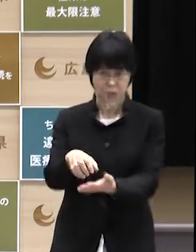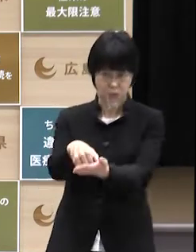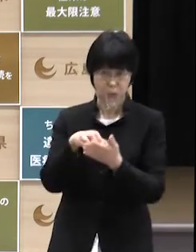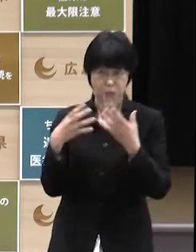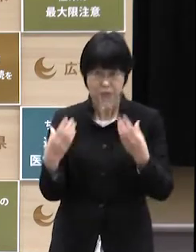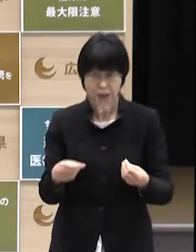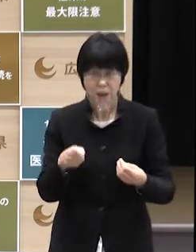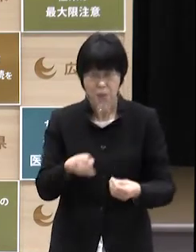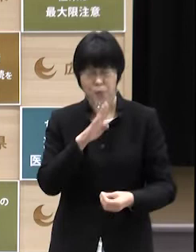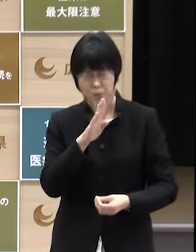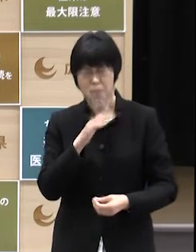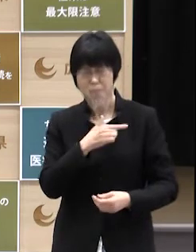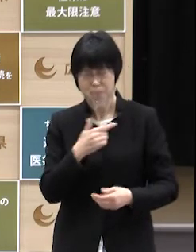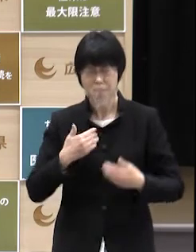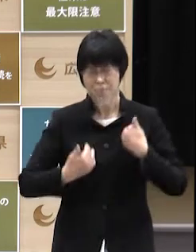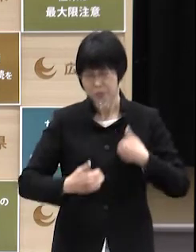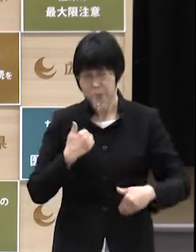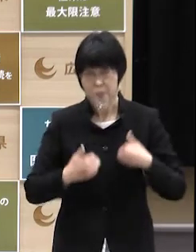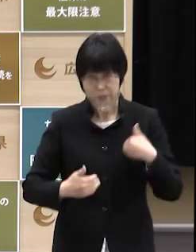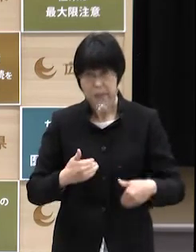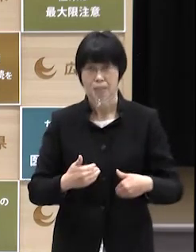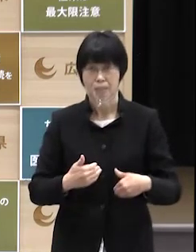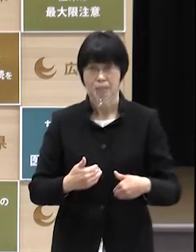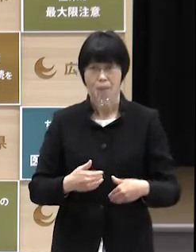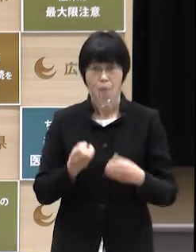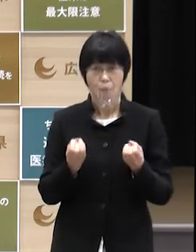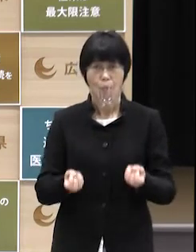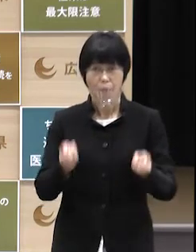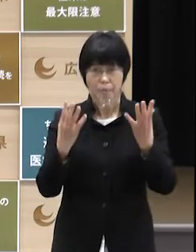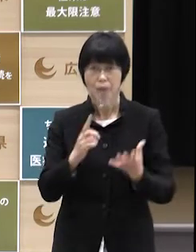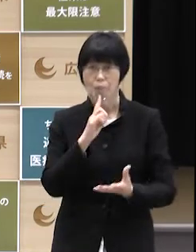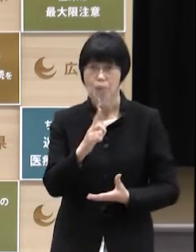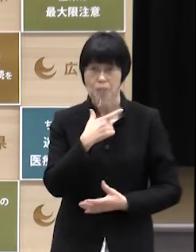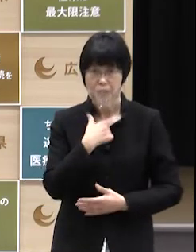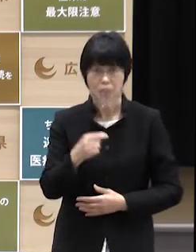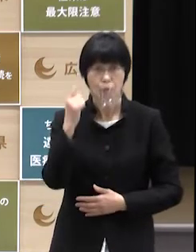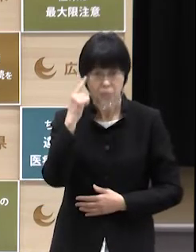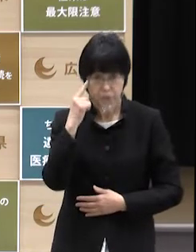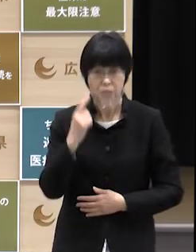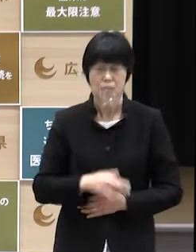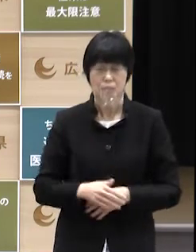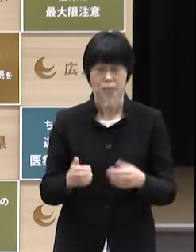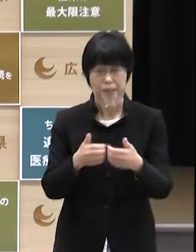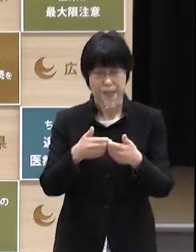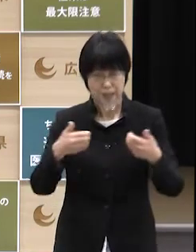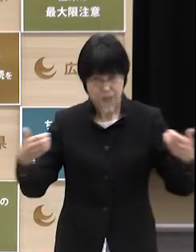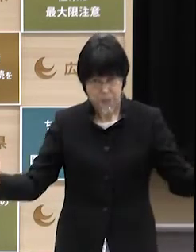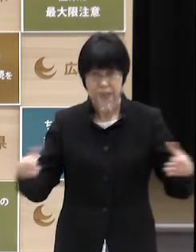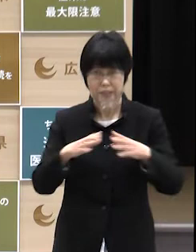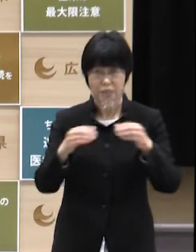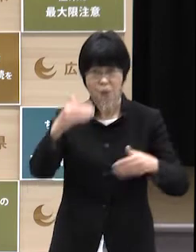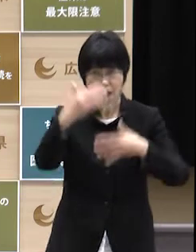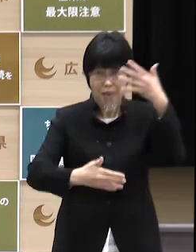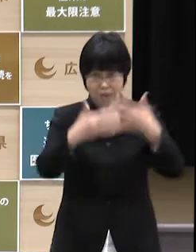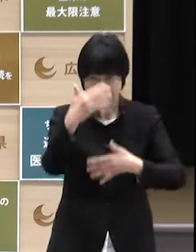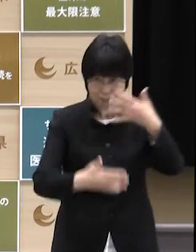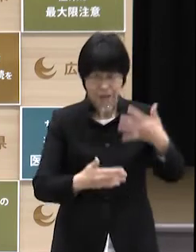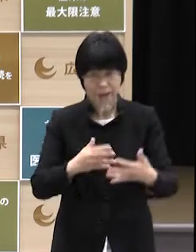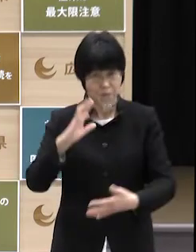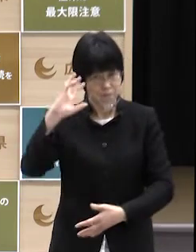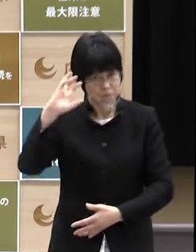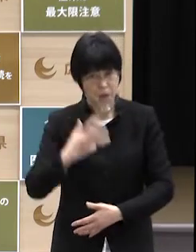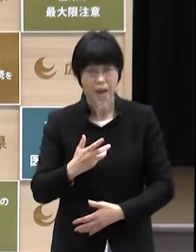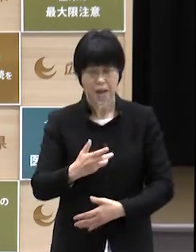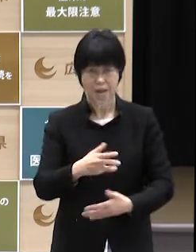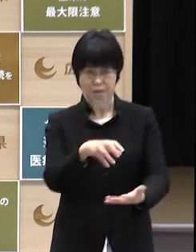で、お祝い申し上げたいと思います。久しぶり の日本映画の快挙で